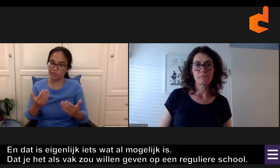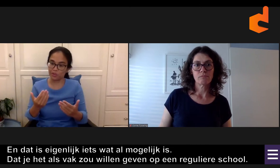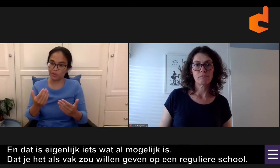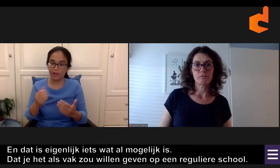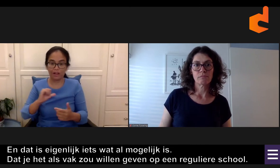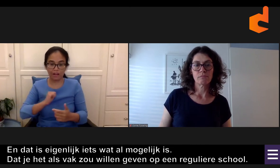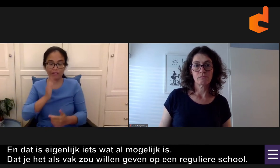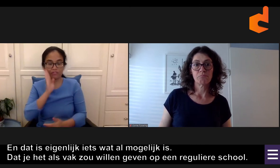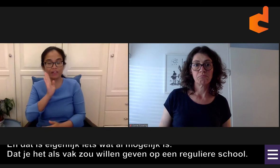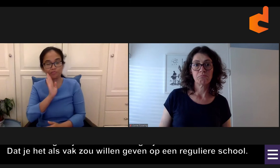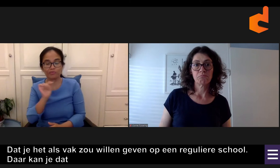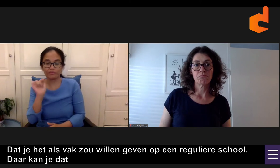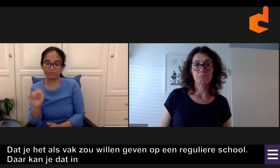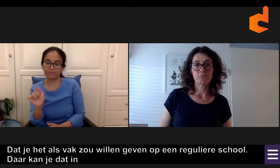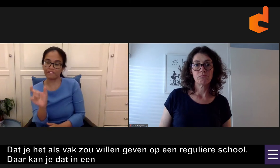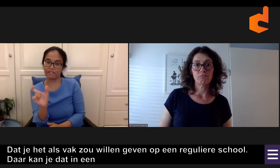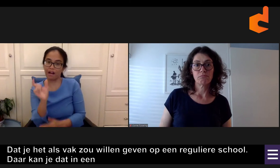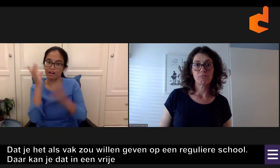daar kan je dat in de vrije keuzeruimte als vak geven.